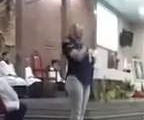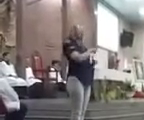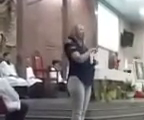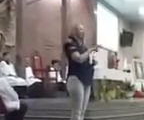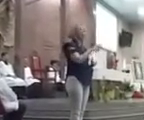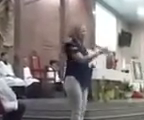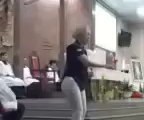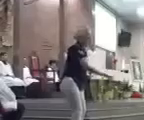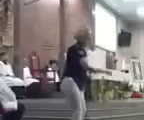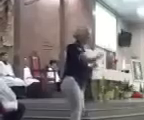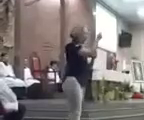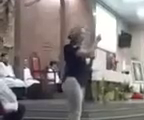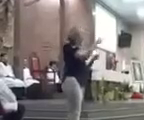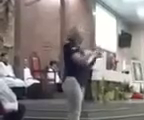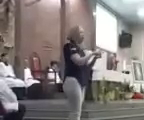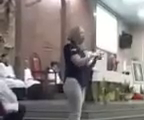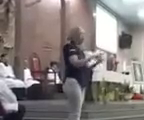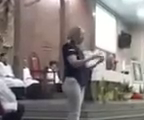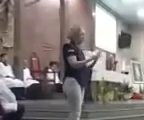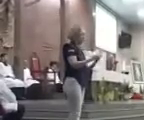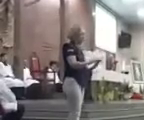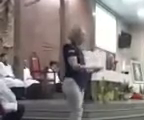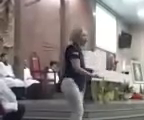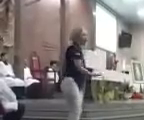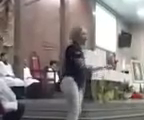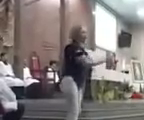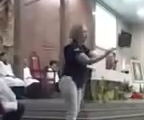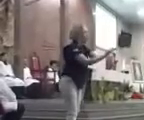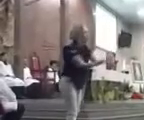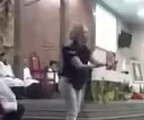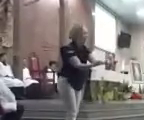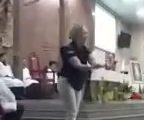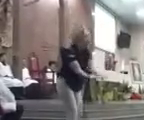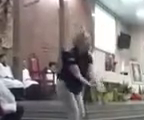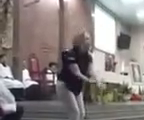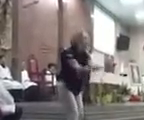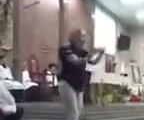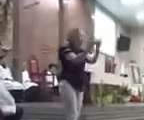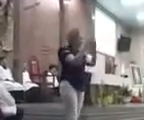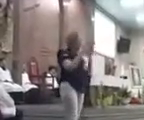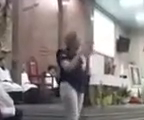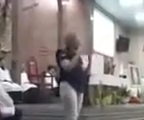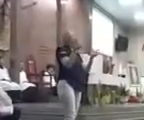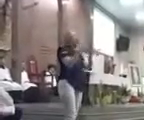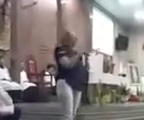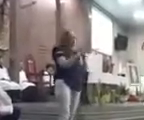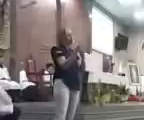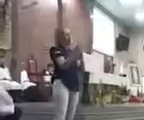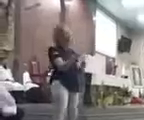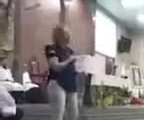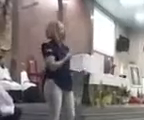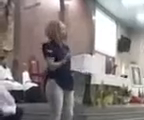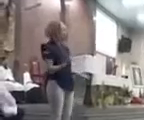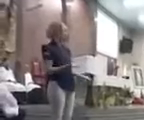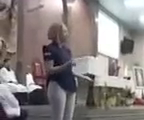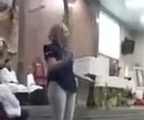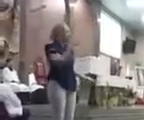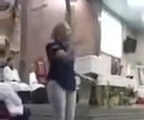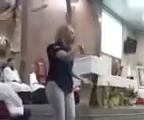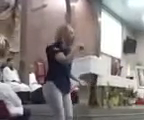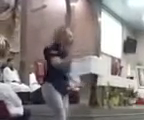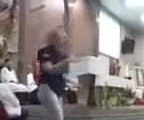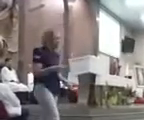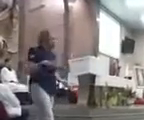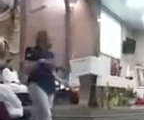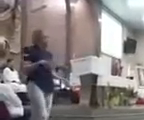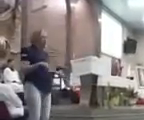redes e pescar peixes grandes. Na nossa vida também, não dá para ficar na